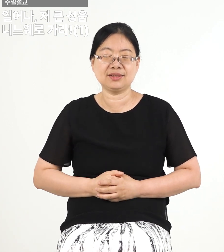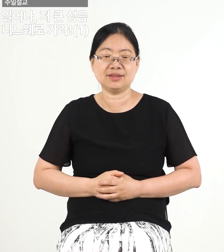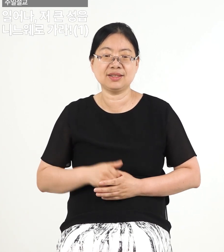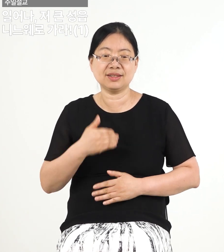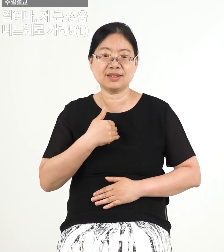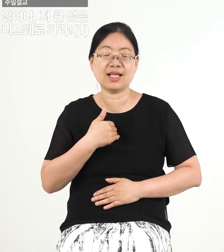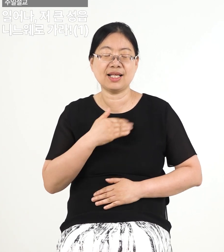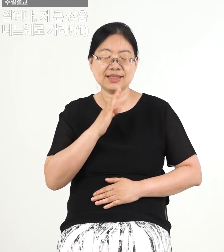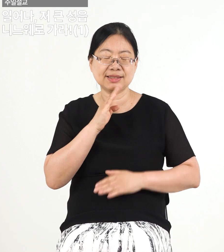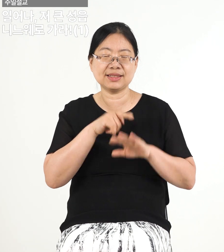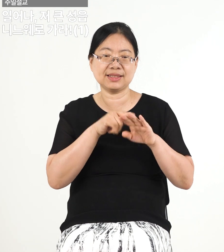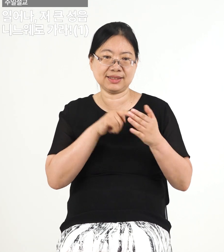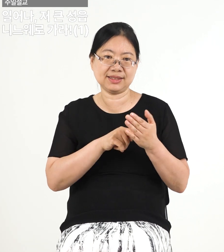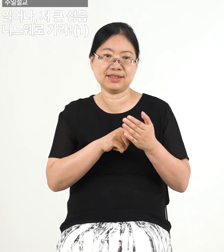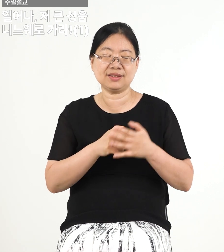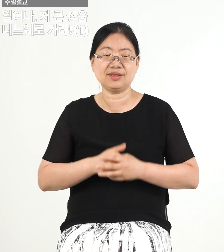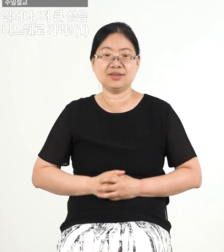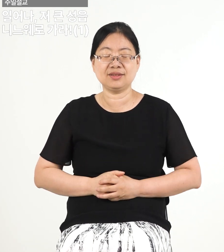나의 진심으로